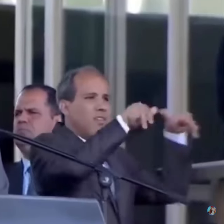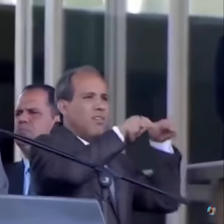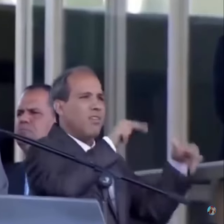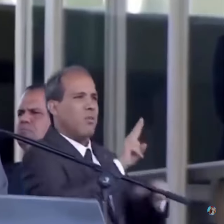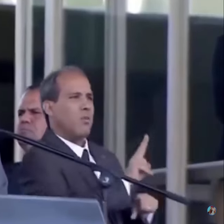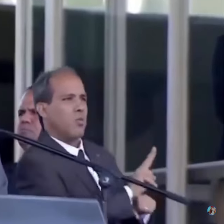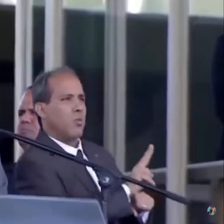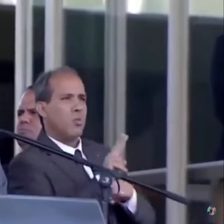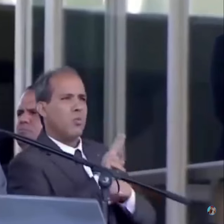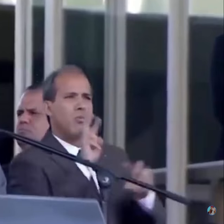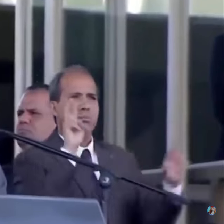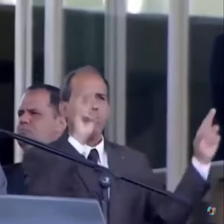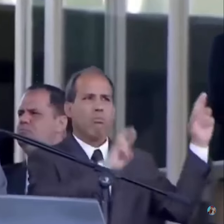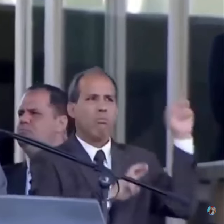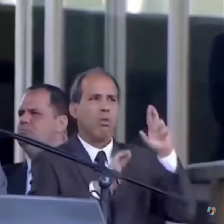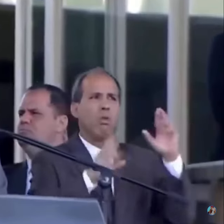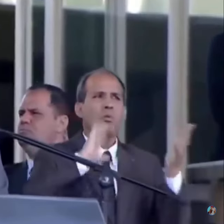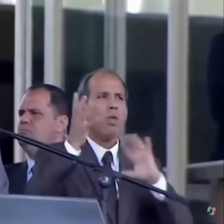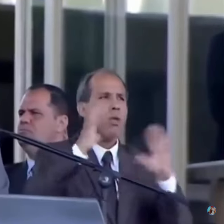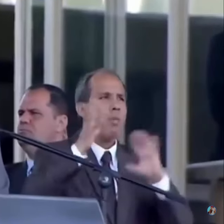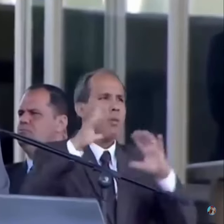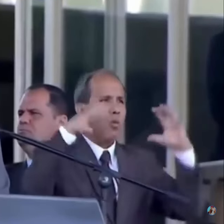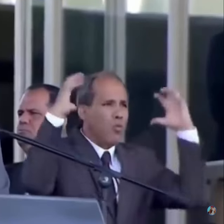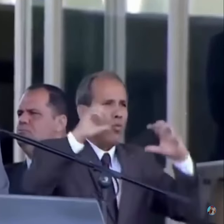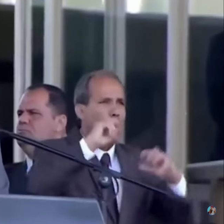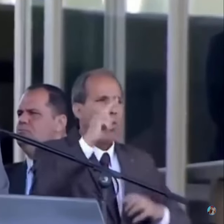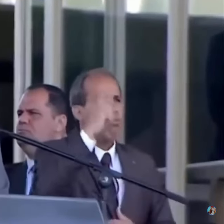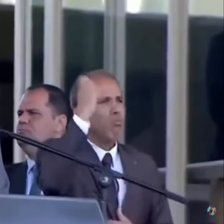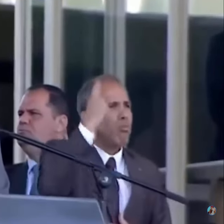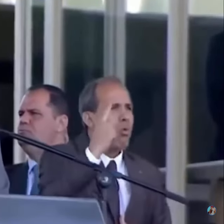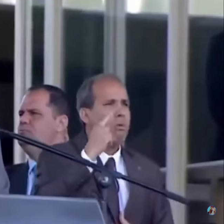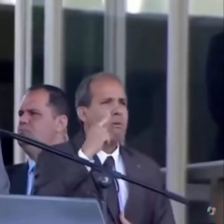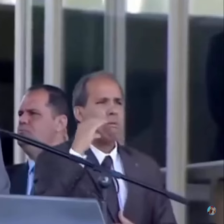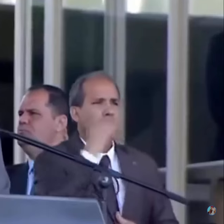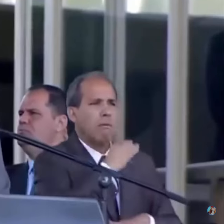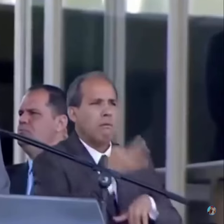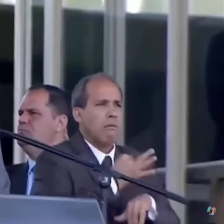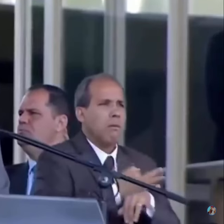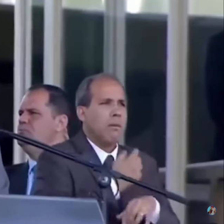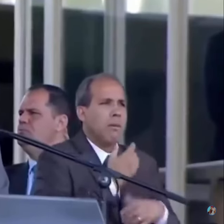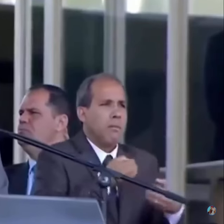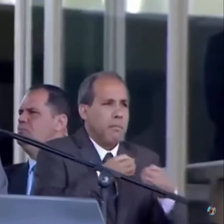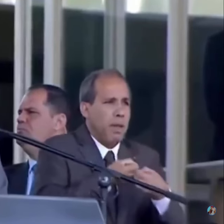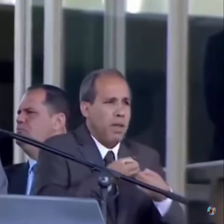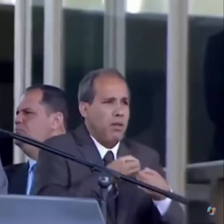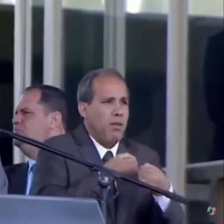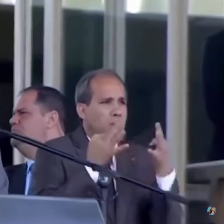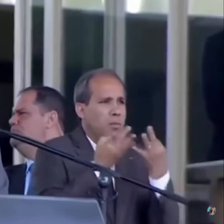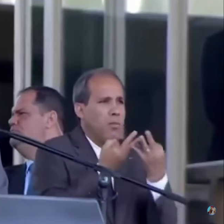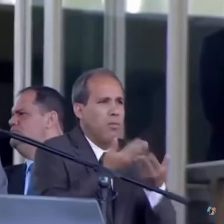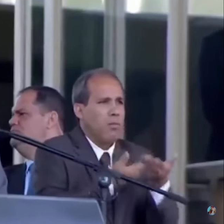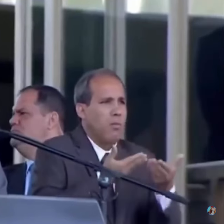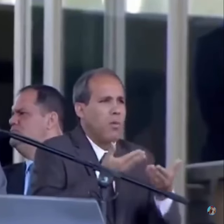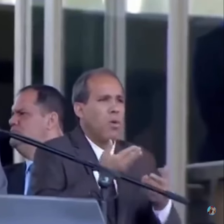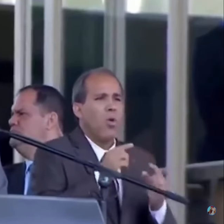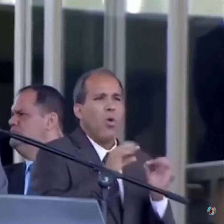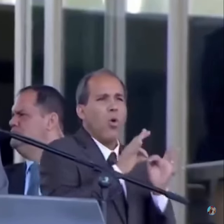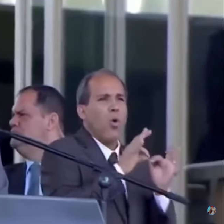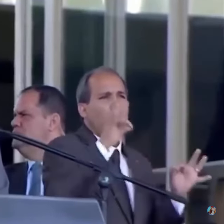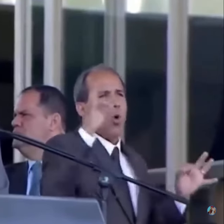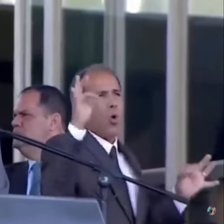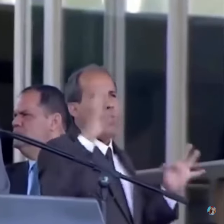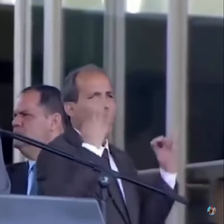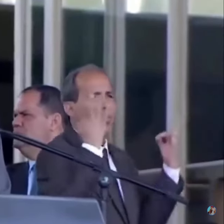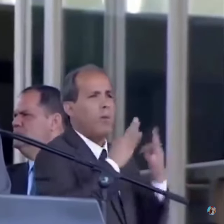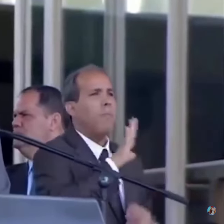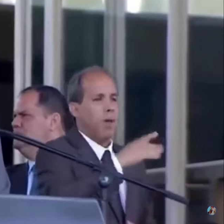atento, sob chuva ou sol, próximo ou distante de seus entes queridos, guarnece e